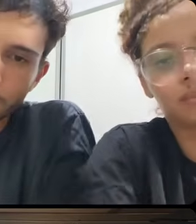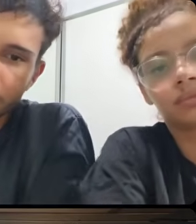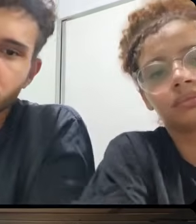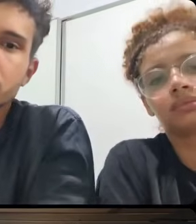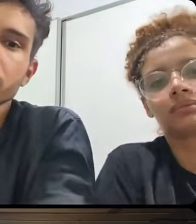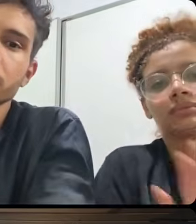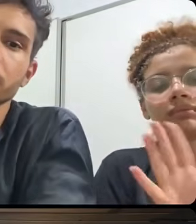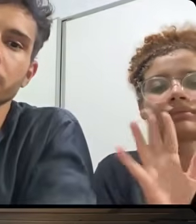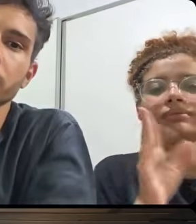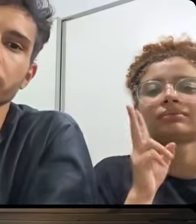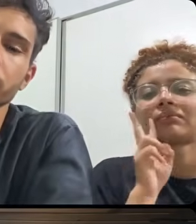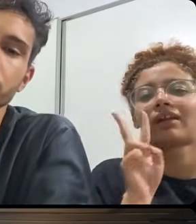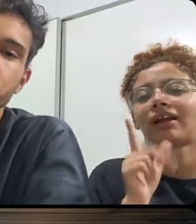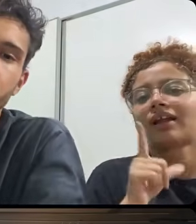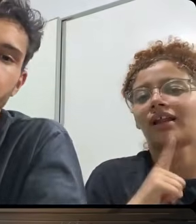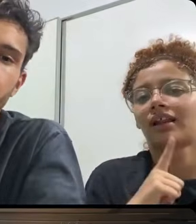ainda